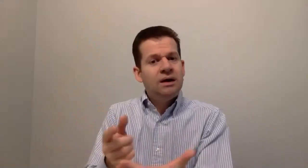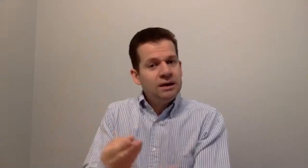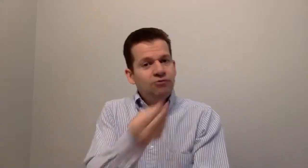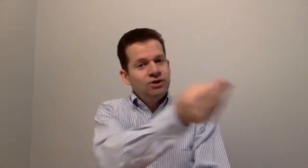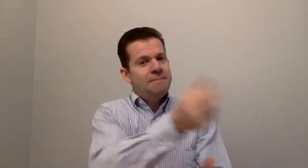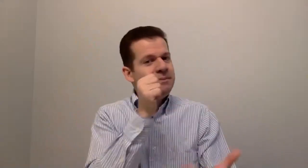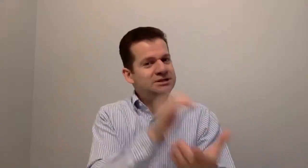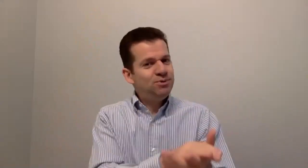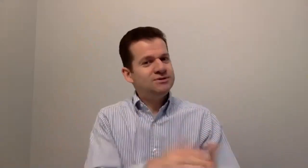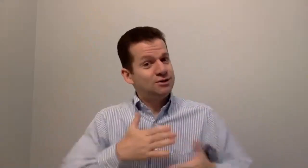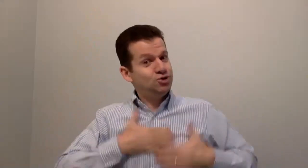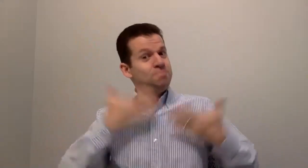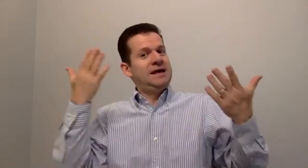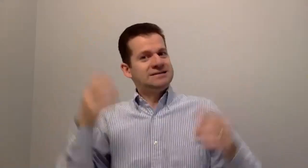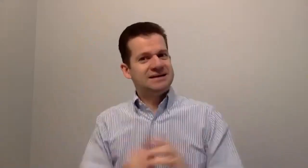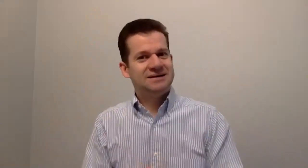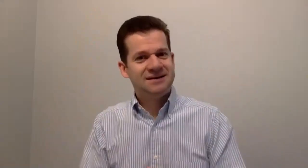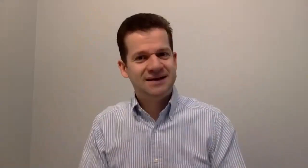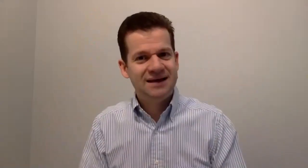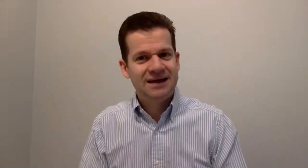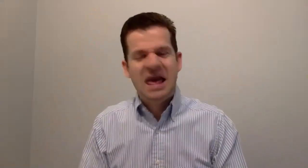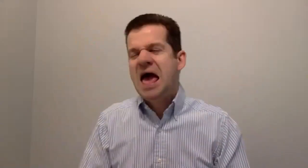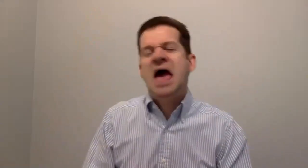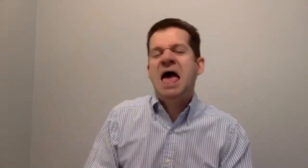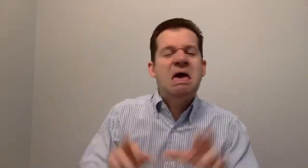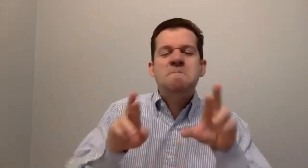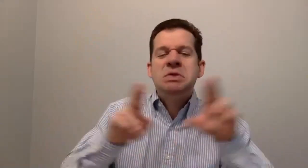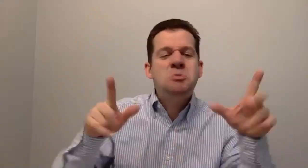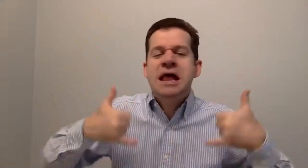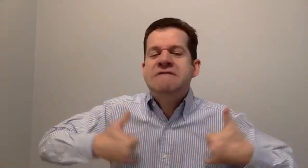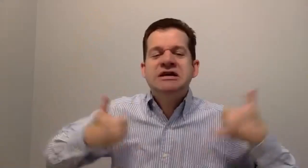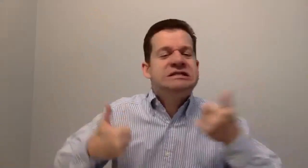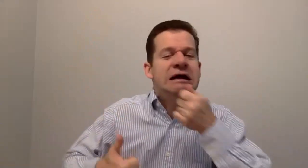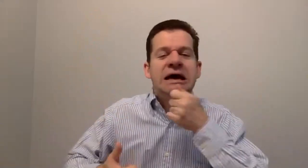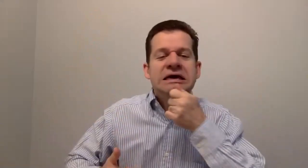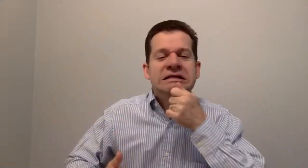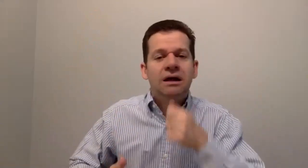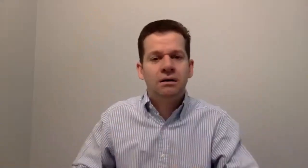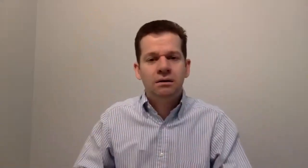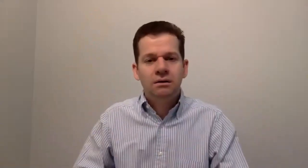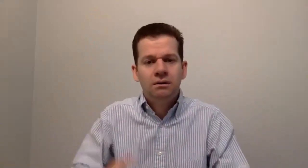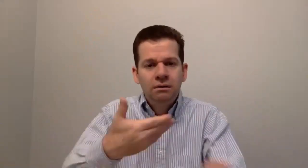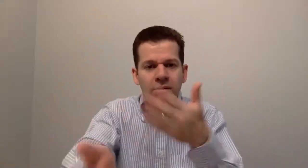e vou dar para minha esposa. Surpresa! Ah, não é aniversário ainda.